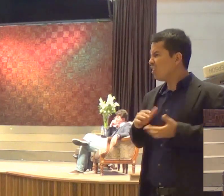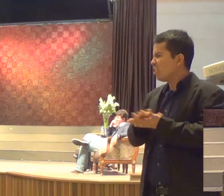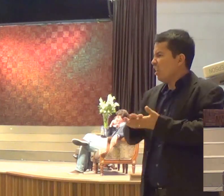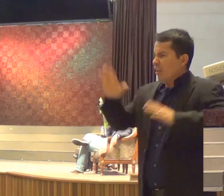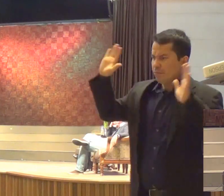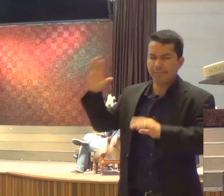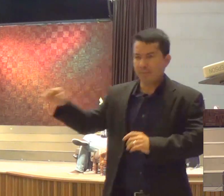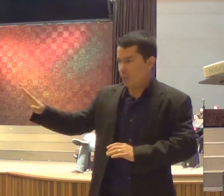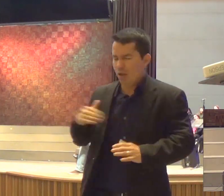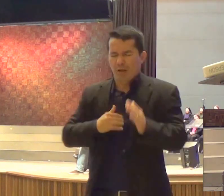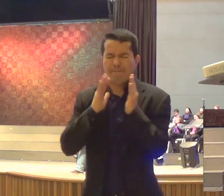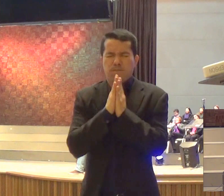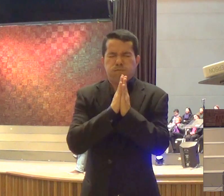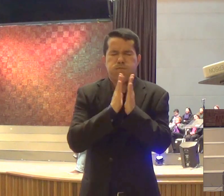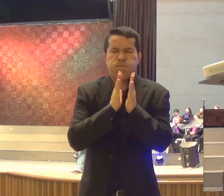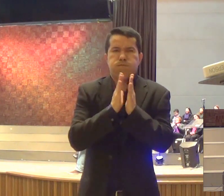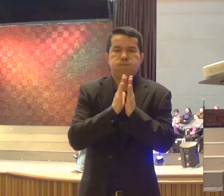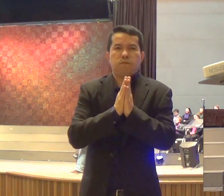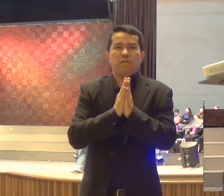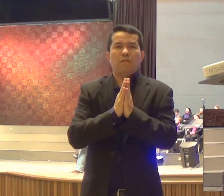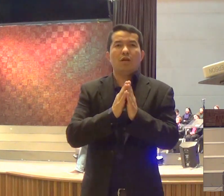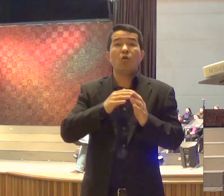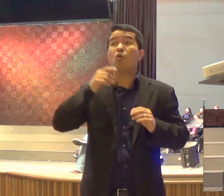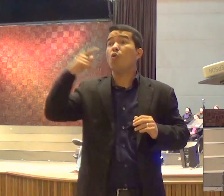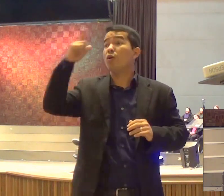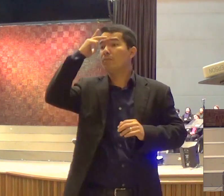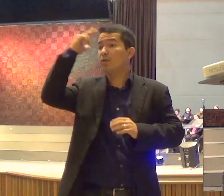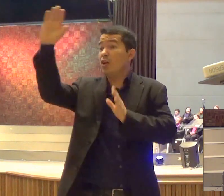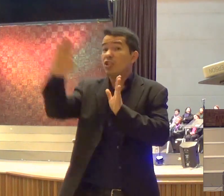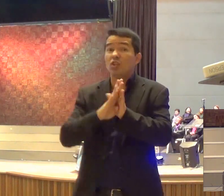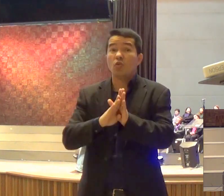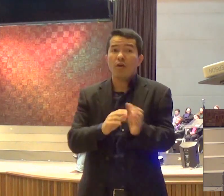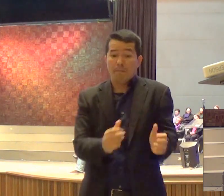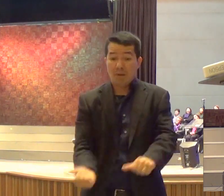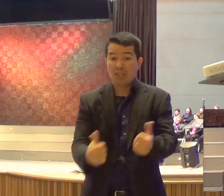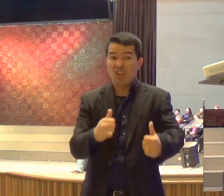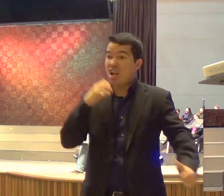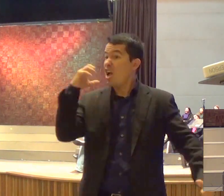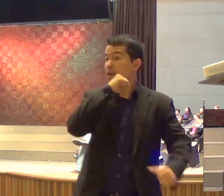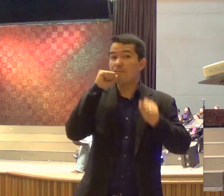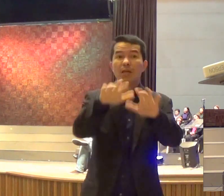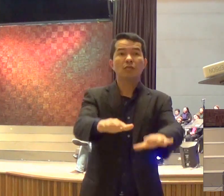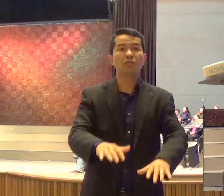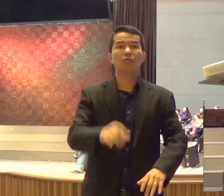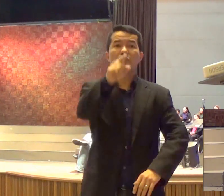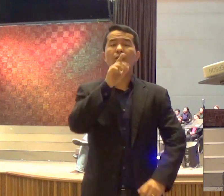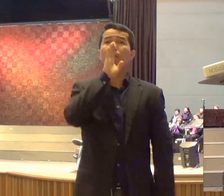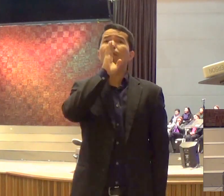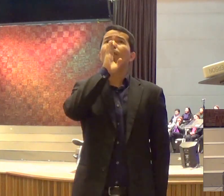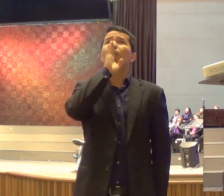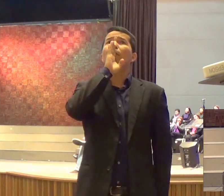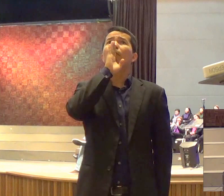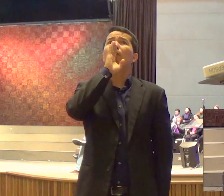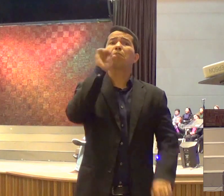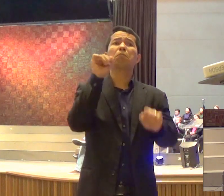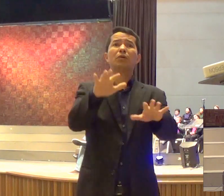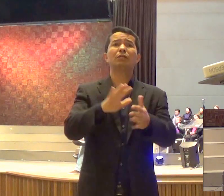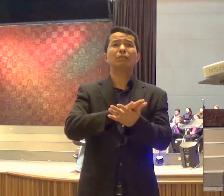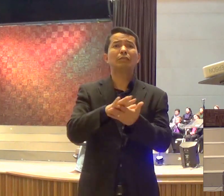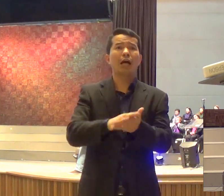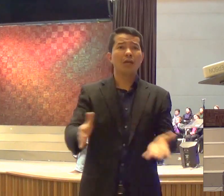tem um que nem orou direito chegou na igreja ainda agora acabou de ser batizado a camada nem terminou